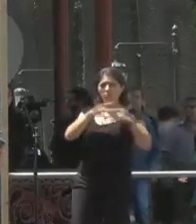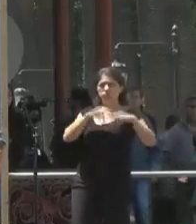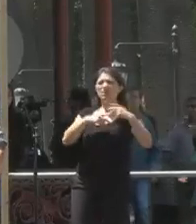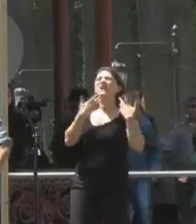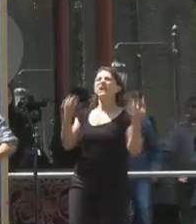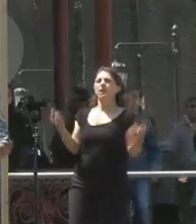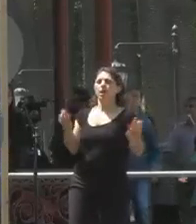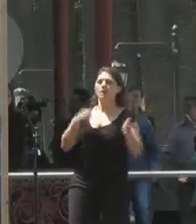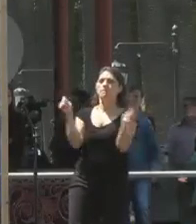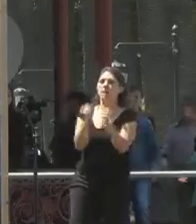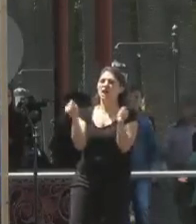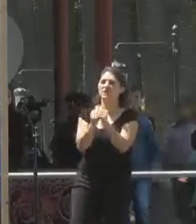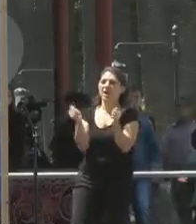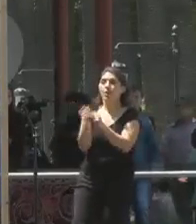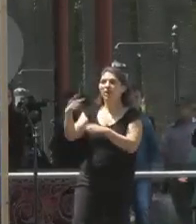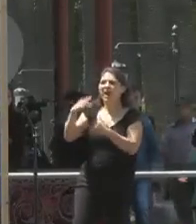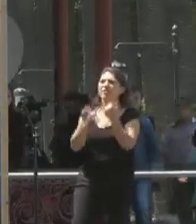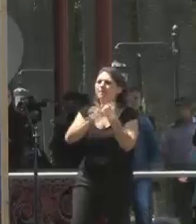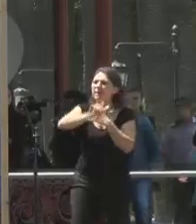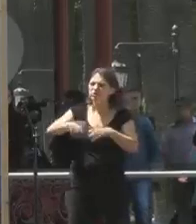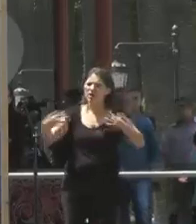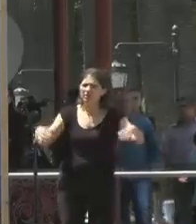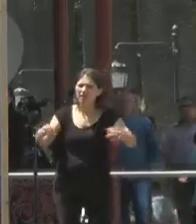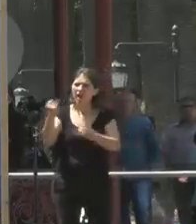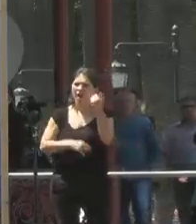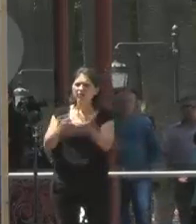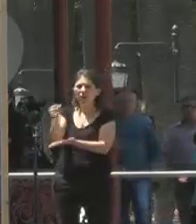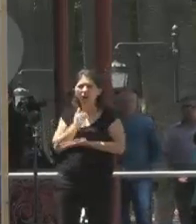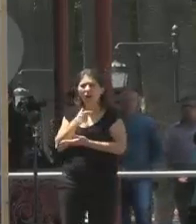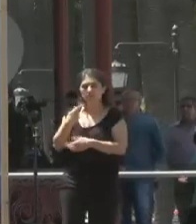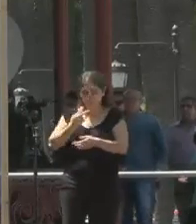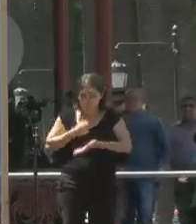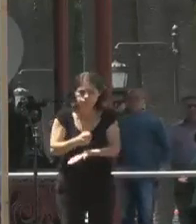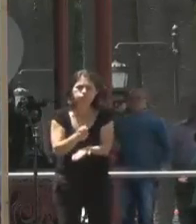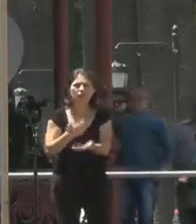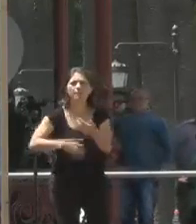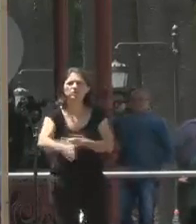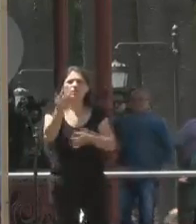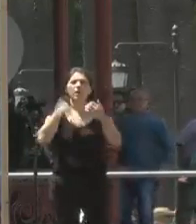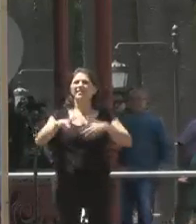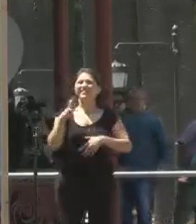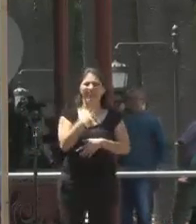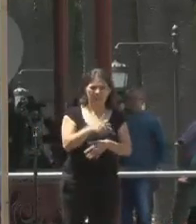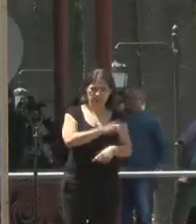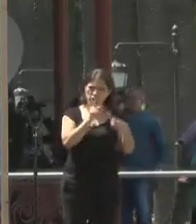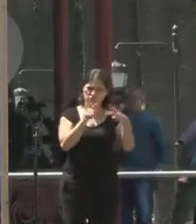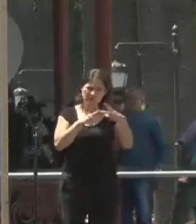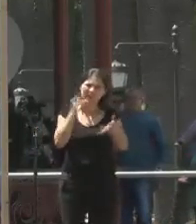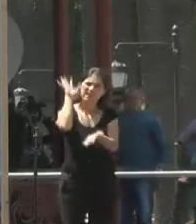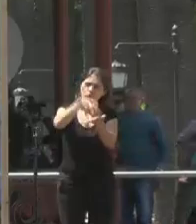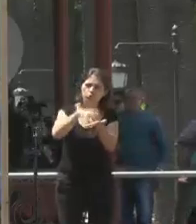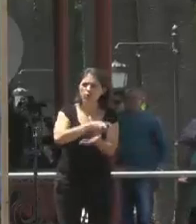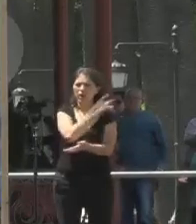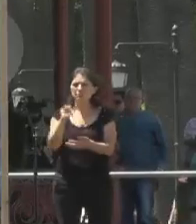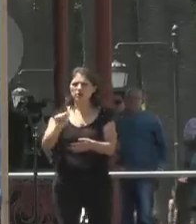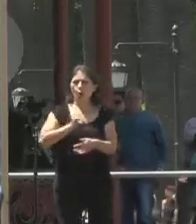del material con el que los humildes dejan la herencia a los que vienen detrás. Derechos, instituciones, igualdad de